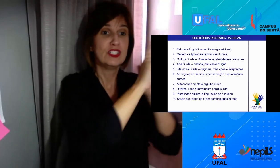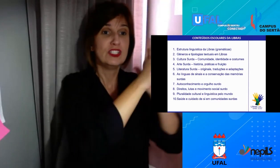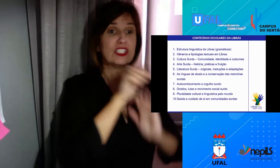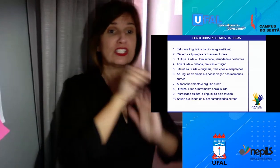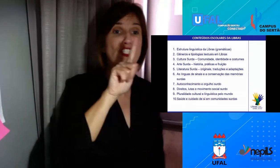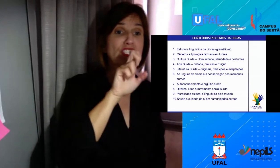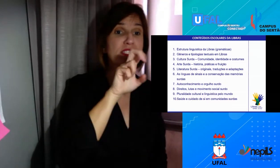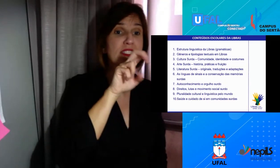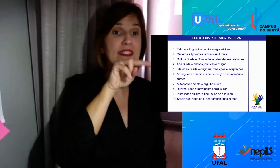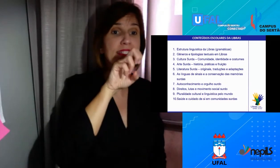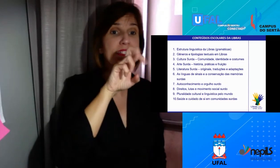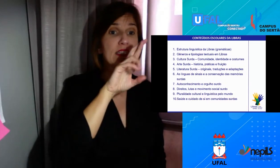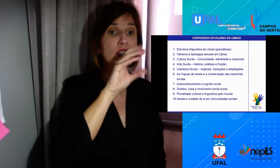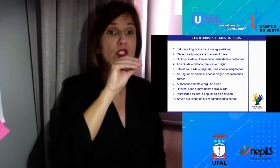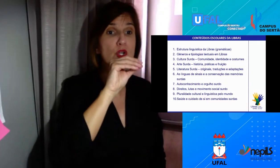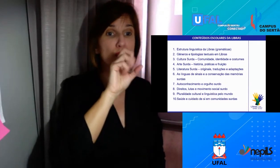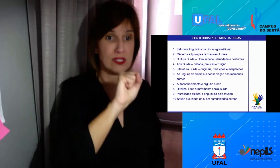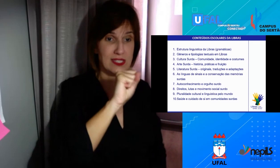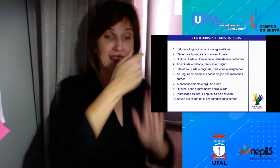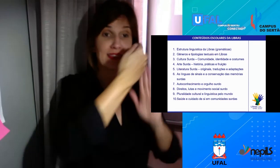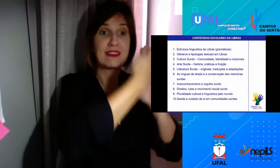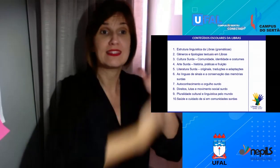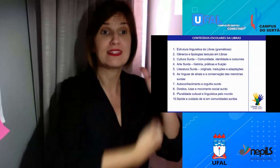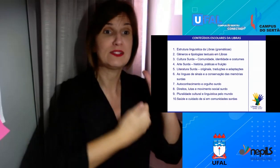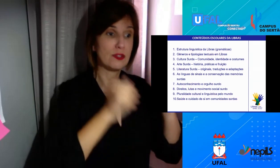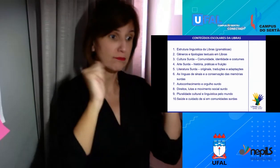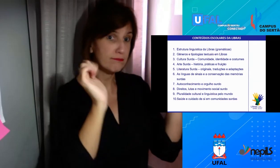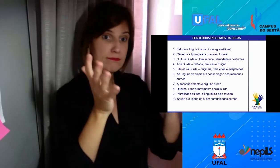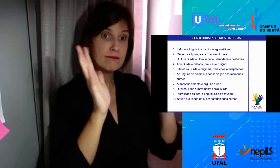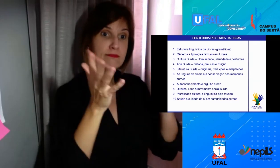também é educação para crianças surdas.